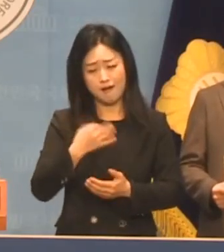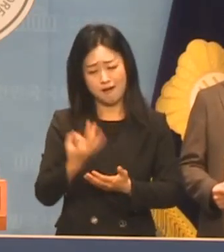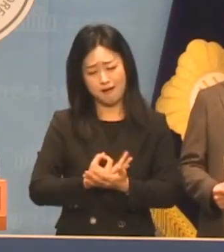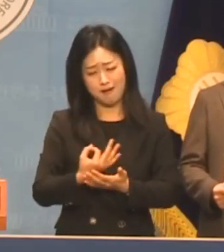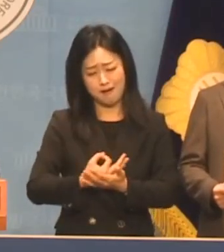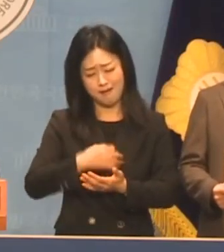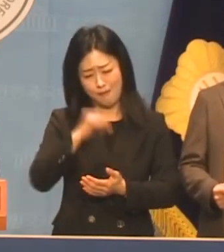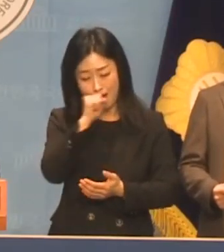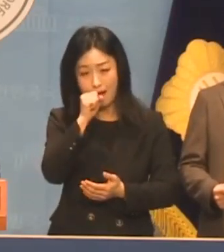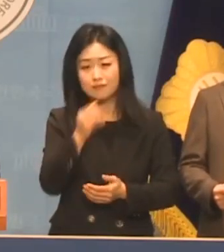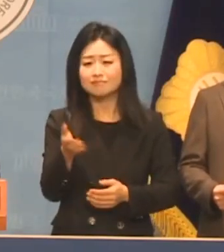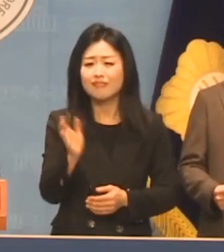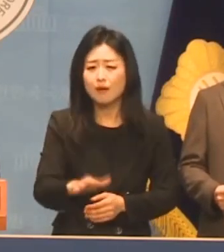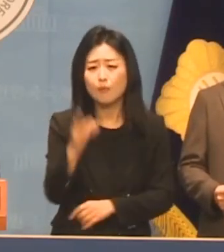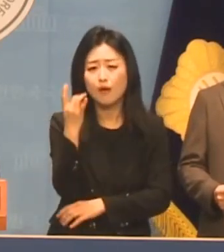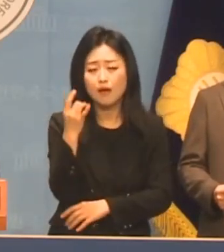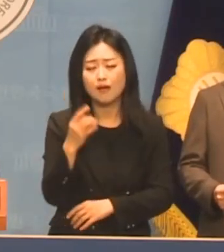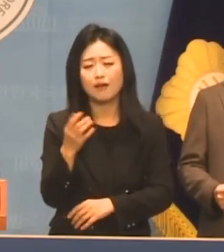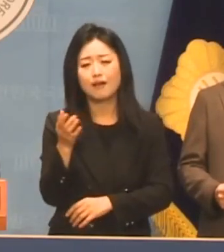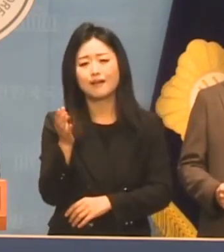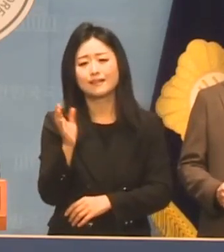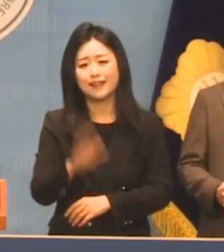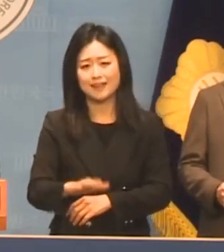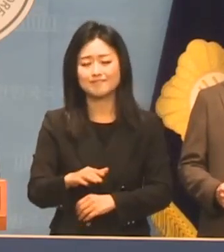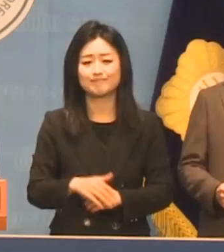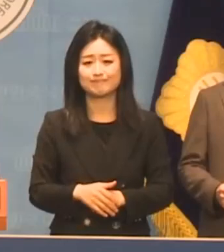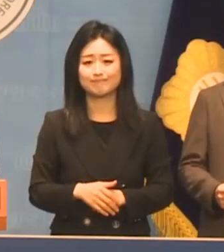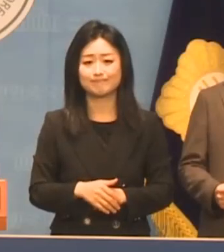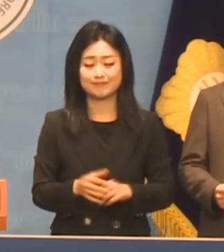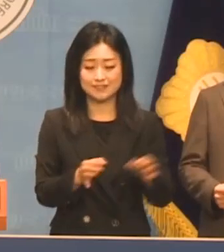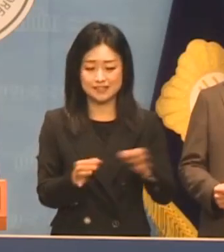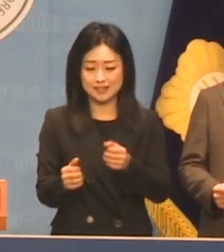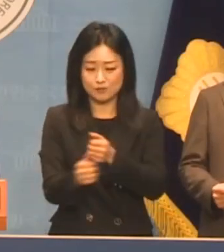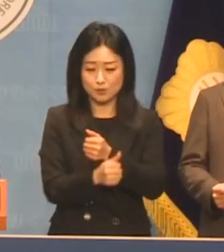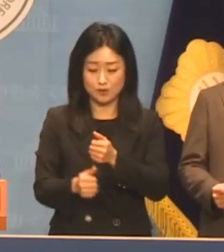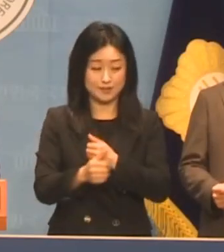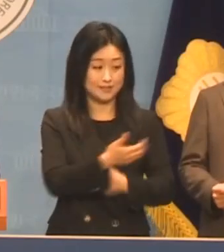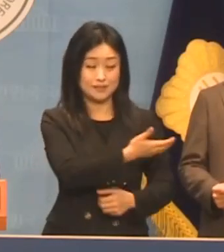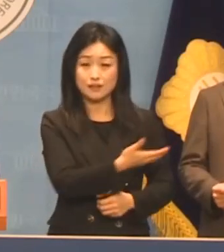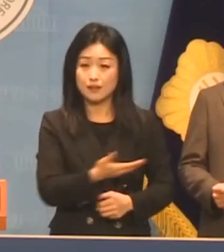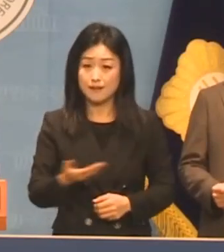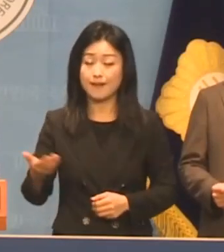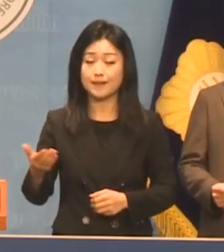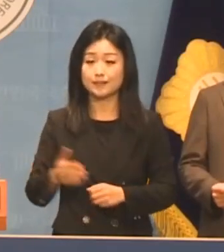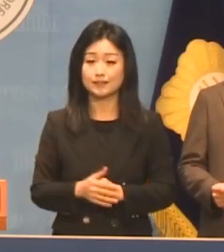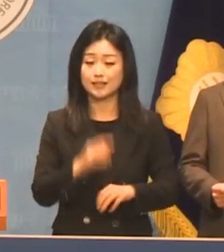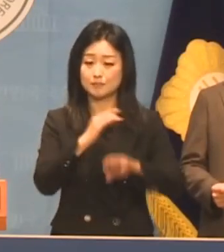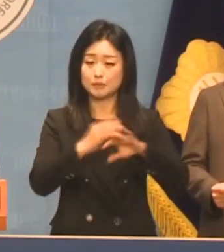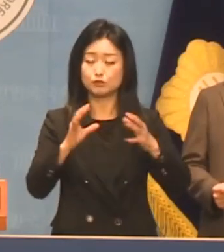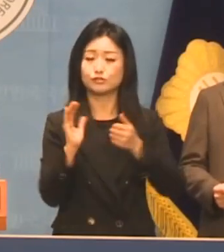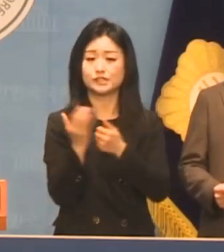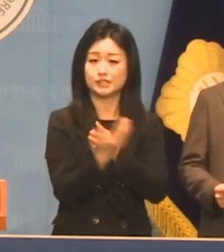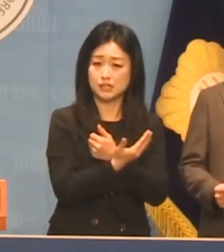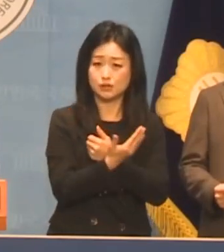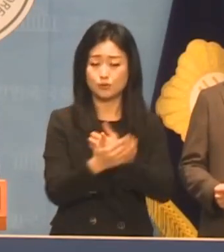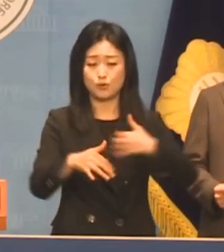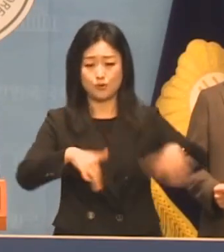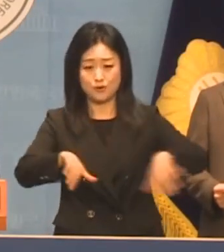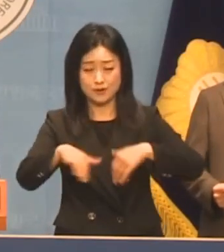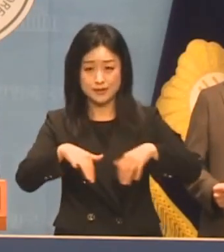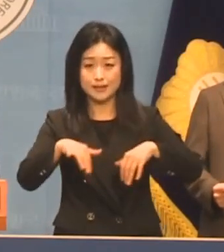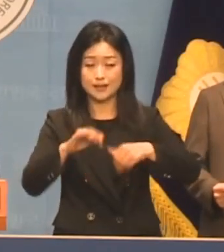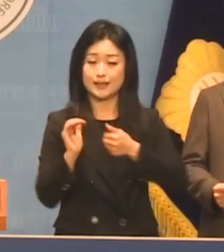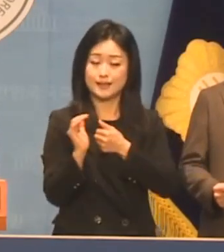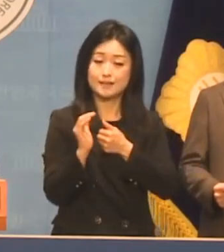이에 전국소상공인위원회는 골목상권에 힘을 보태고 민주주의를 지키기 위한 착한